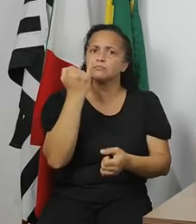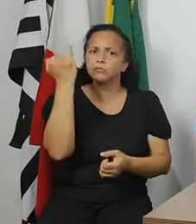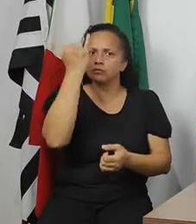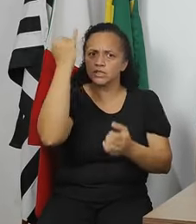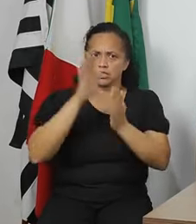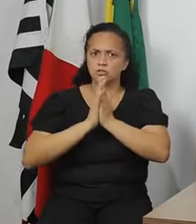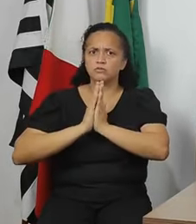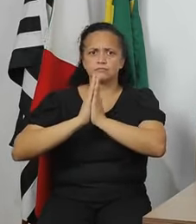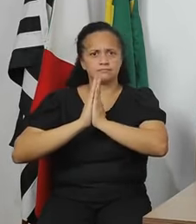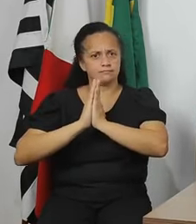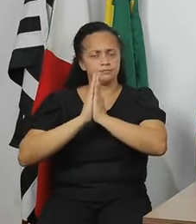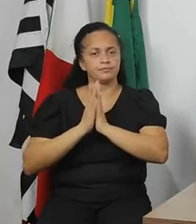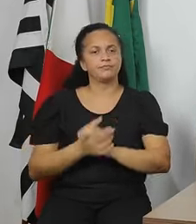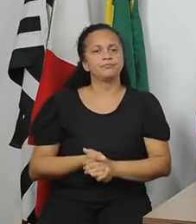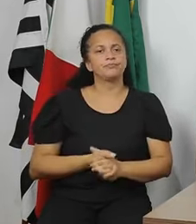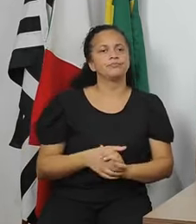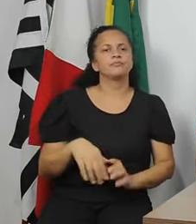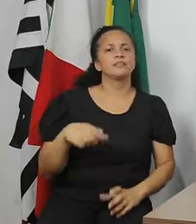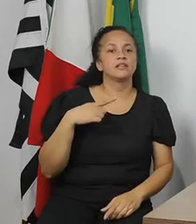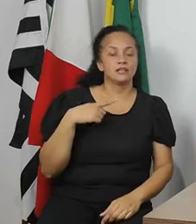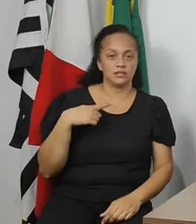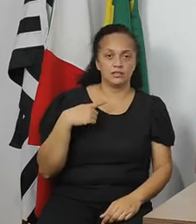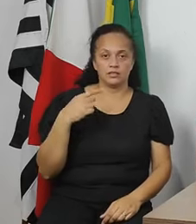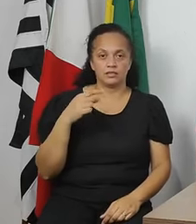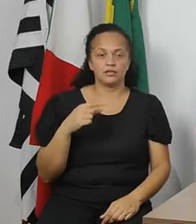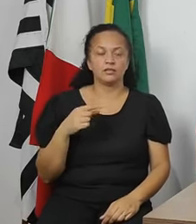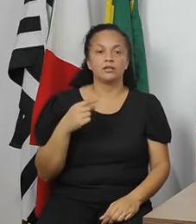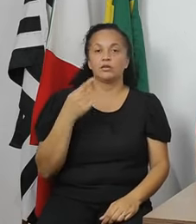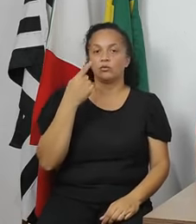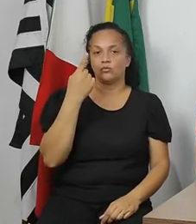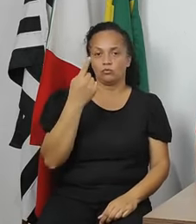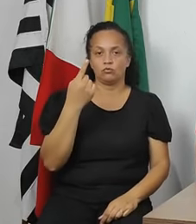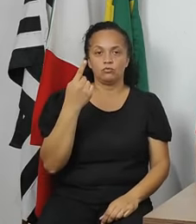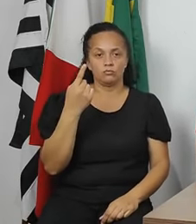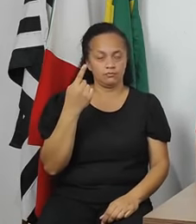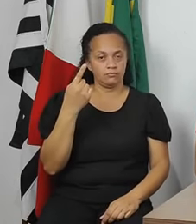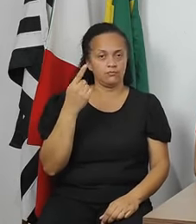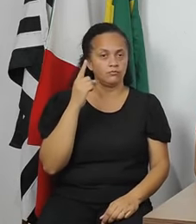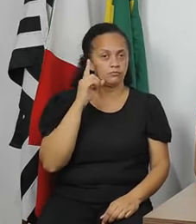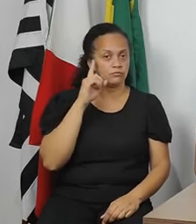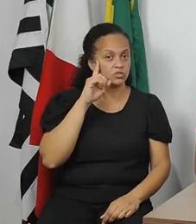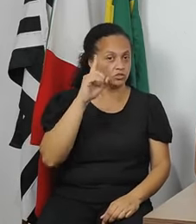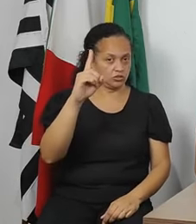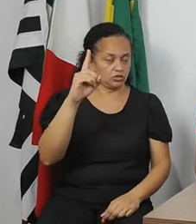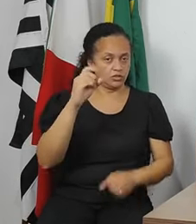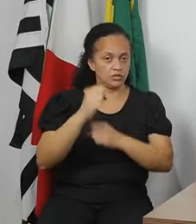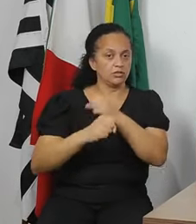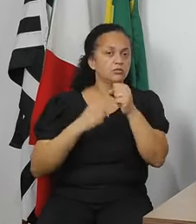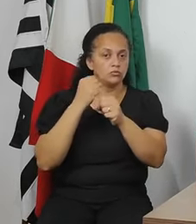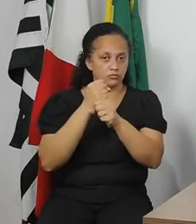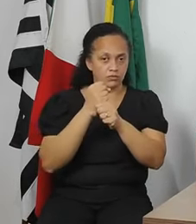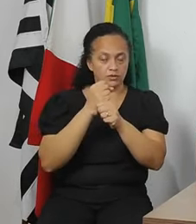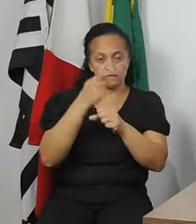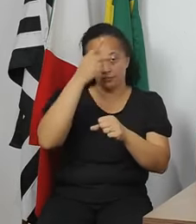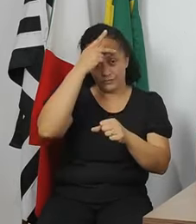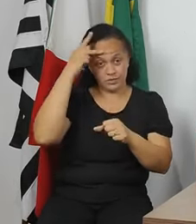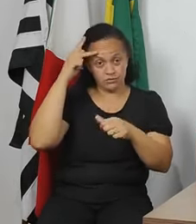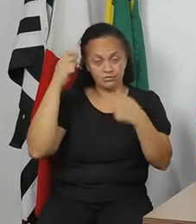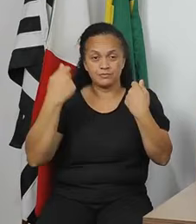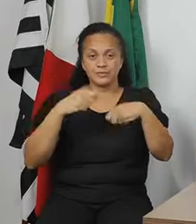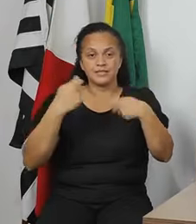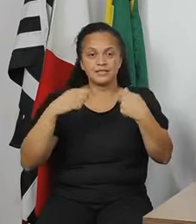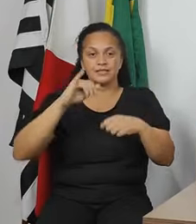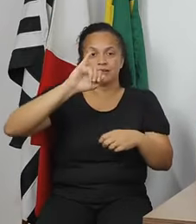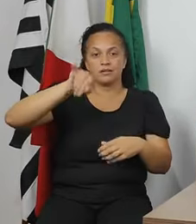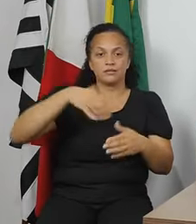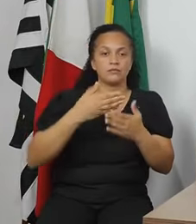Havia uma ordenança no Velho Testamento que uma vez por ano, no dia da expiação, o povo deveria fazer o jejum. Fora isso, não tinha,